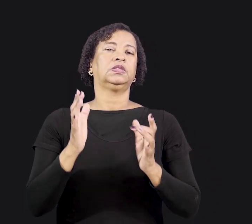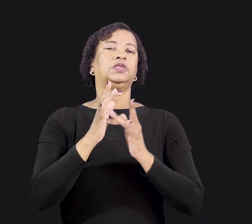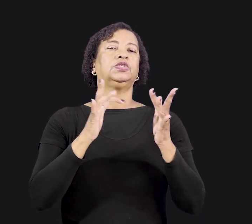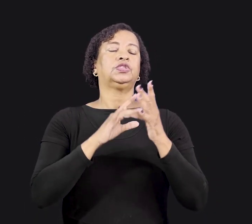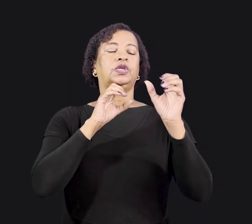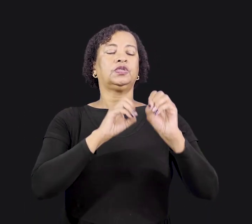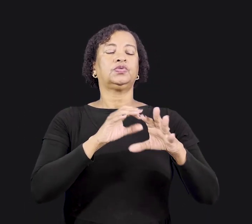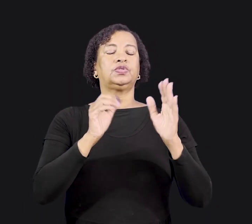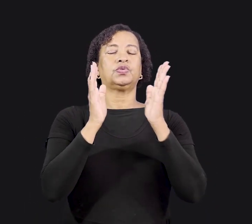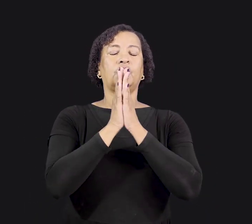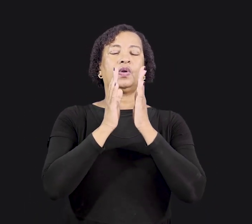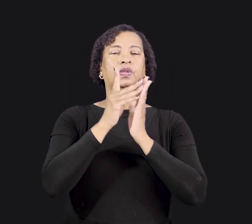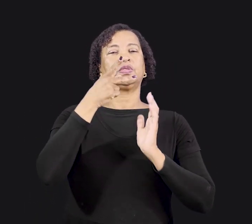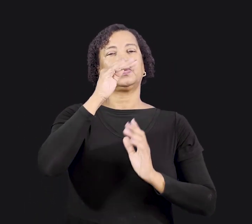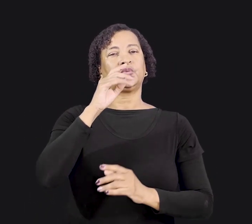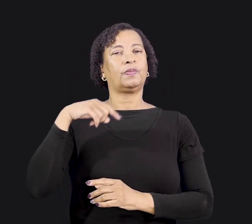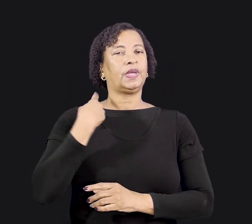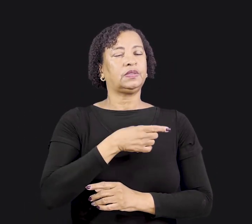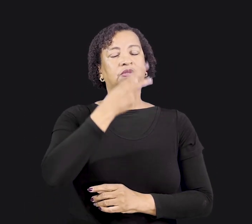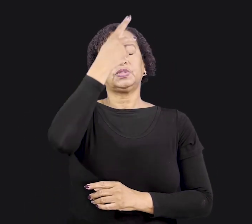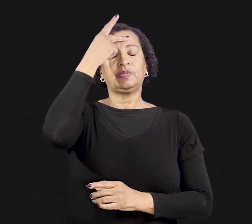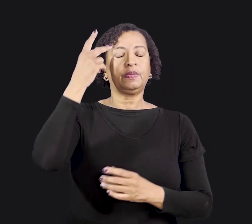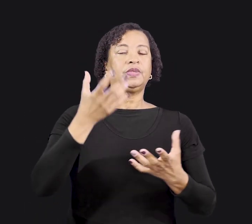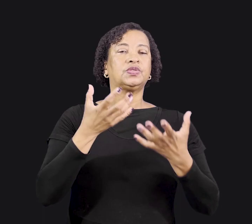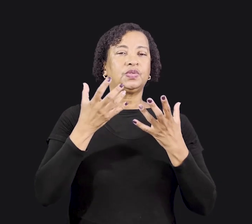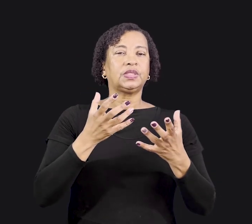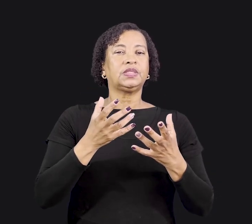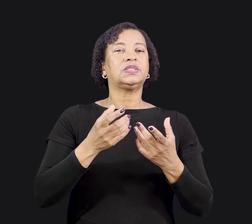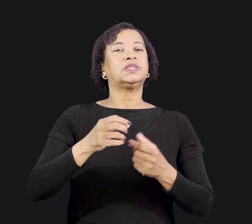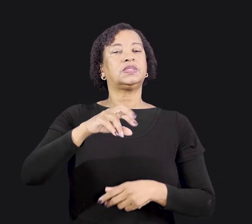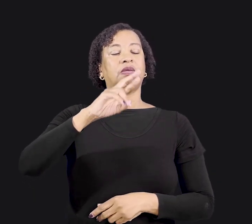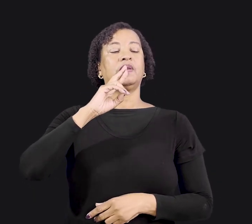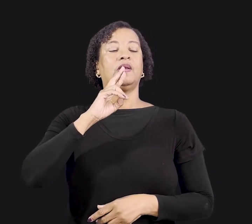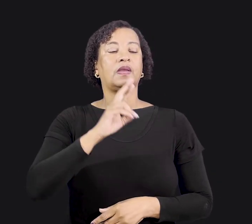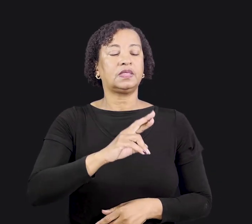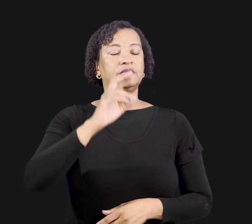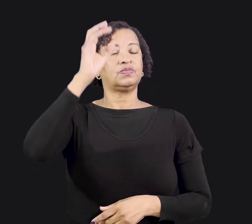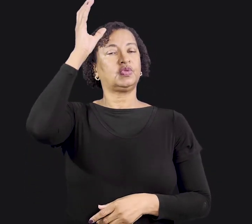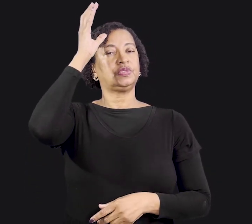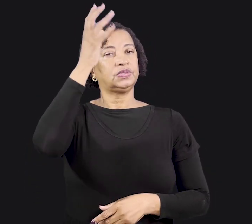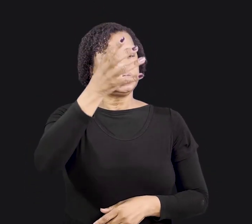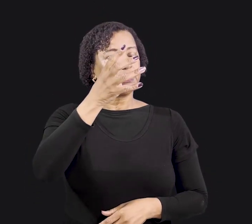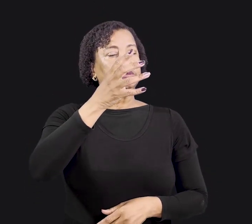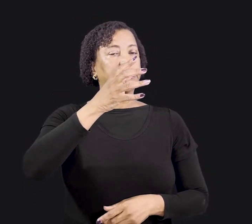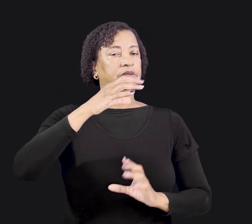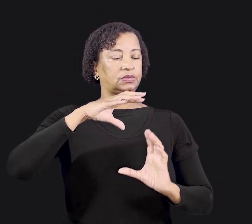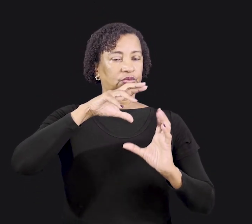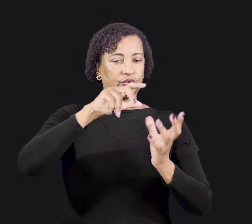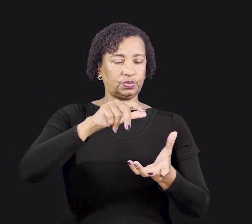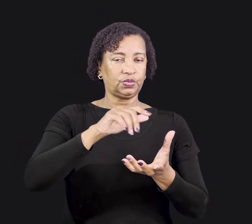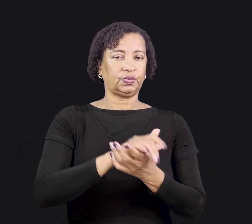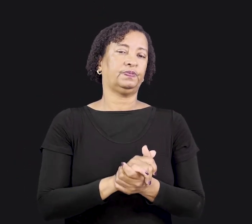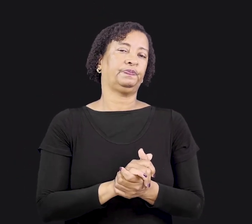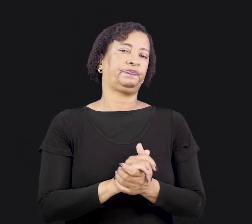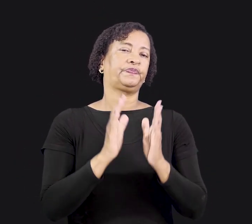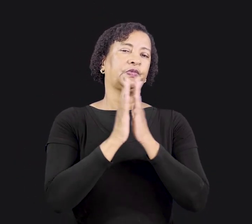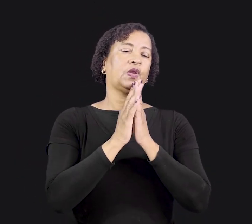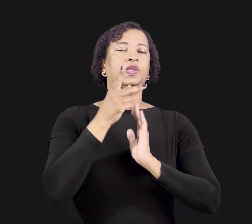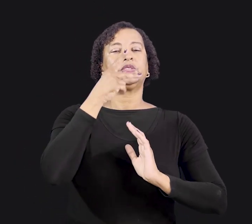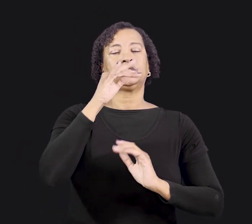ensinou a oração do Pai Nosso para aqueles que desejam ser parte de sua solução e resposta para as necessidades do mundo. Na oração do Pai Nosso, Jesus